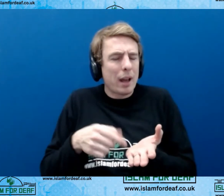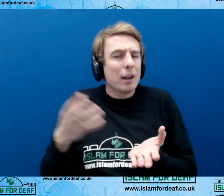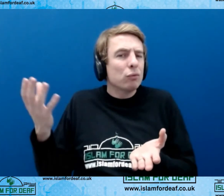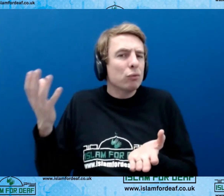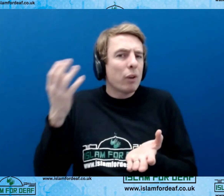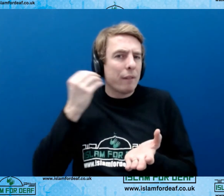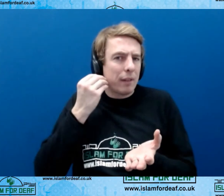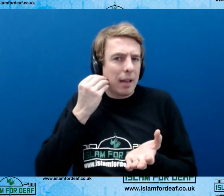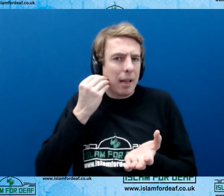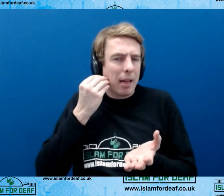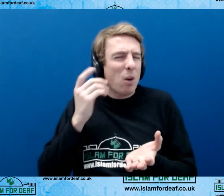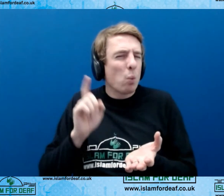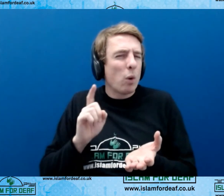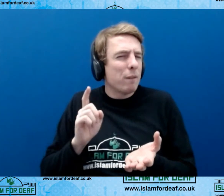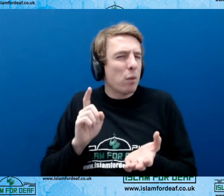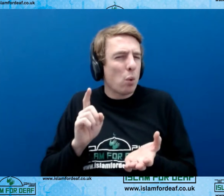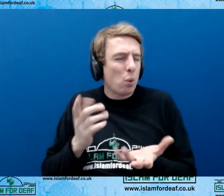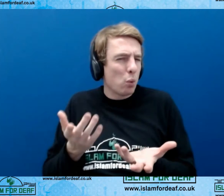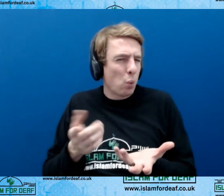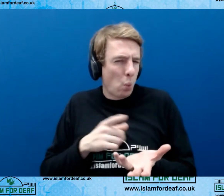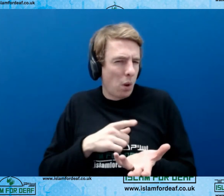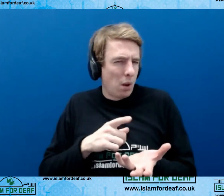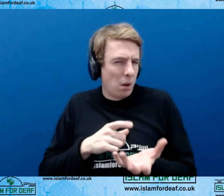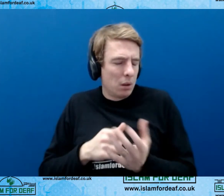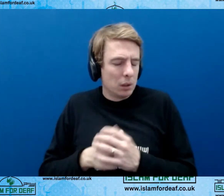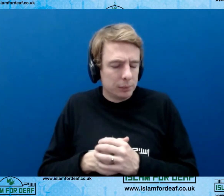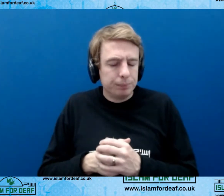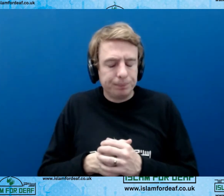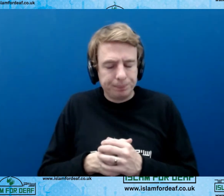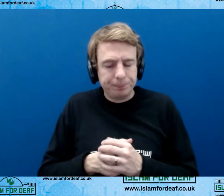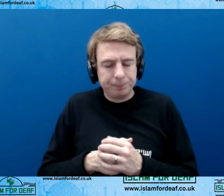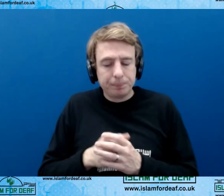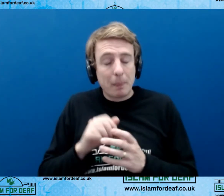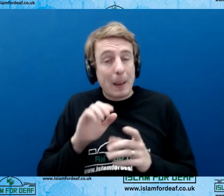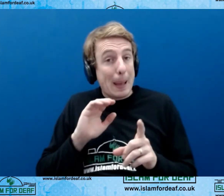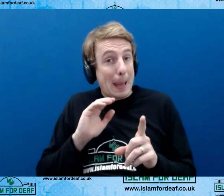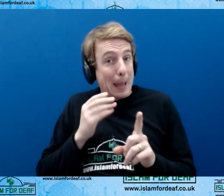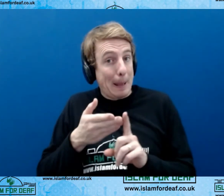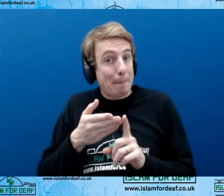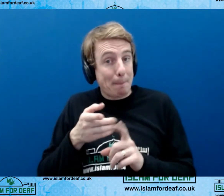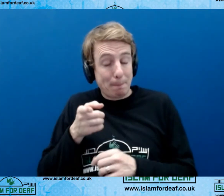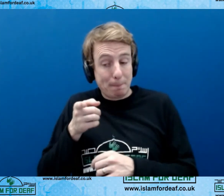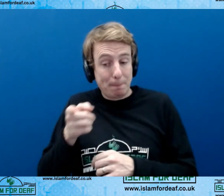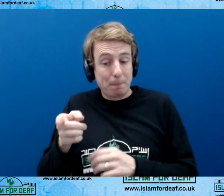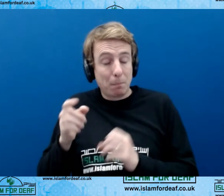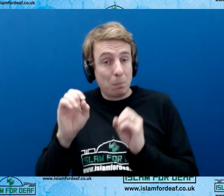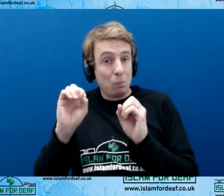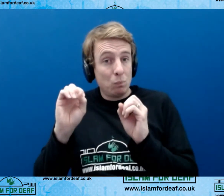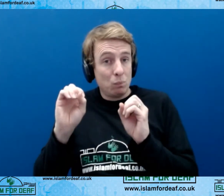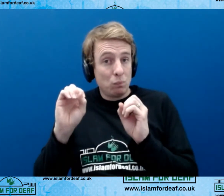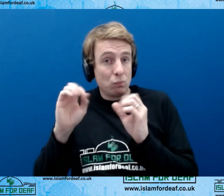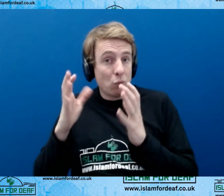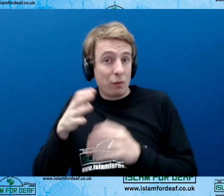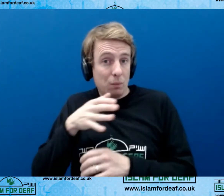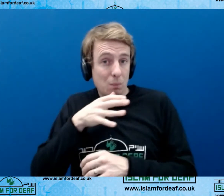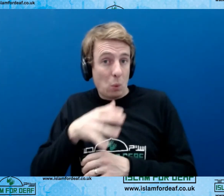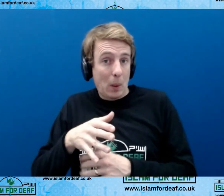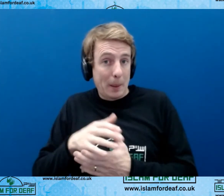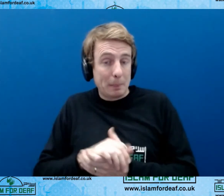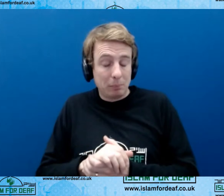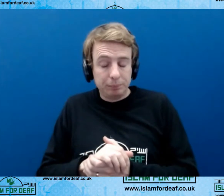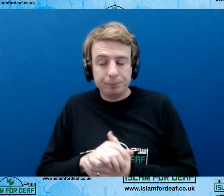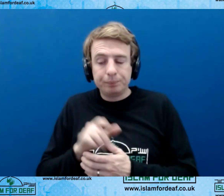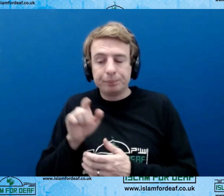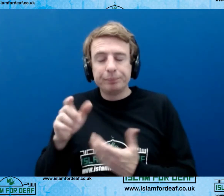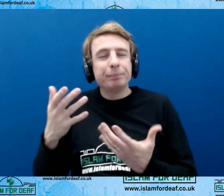صعد على جبل الصفا، جبل في مكة اسمه الصفا. He climbed to the top of the Mount Safa.